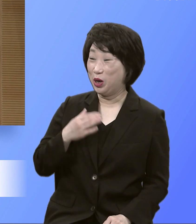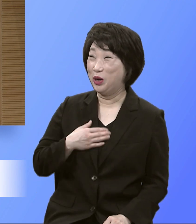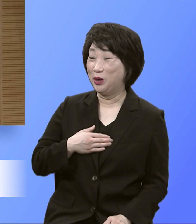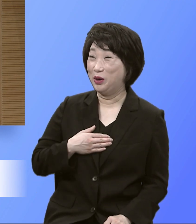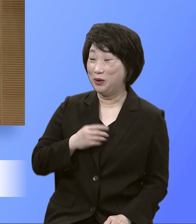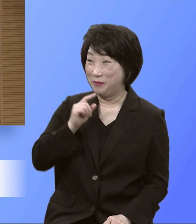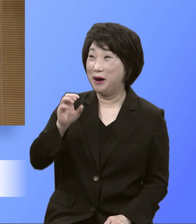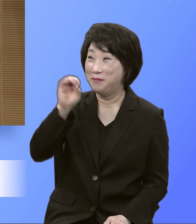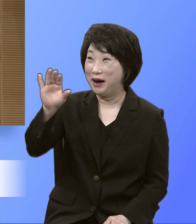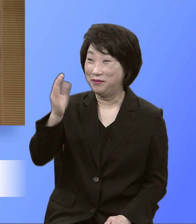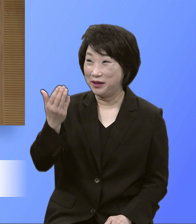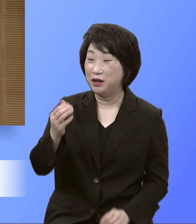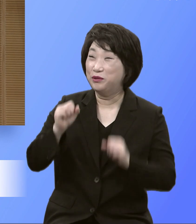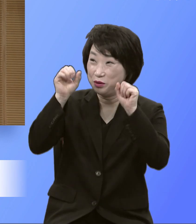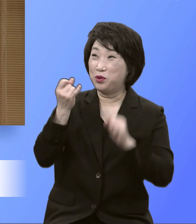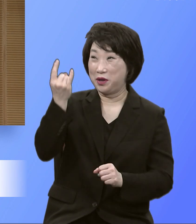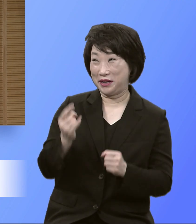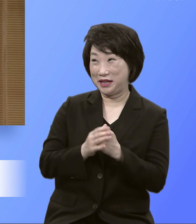얘기하면 돼. 운동회인데요.